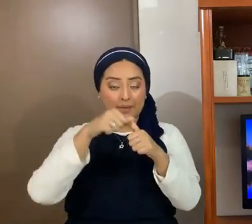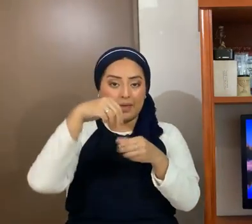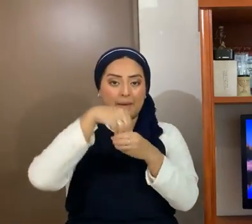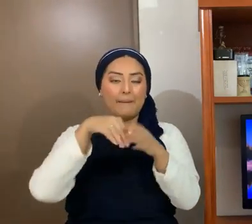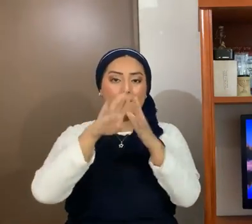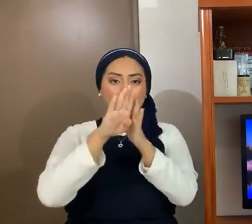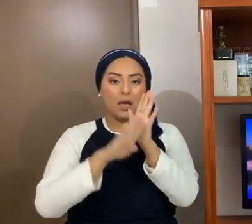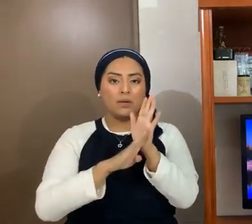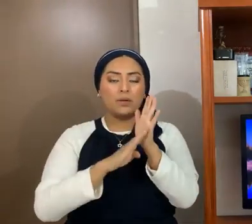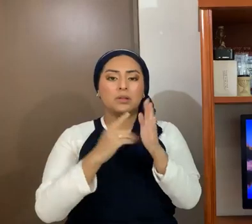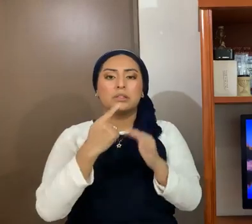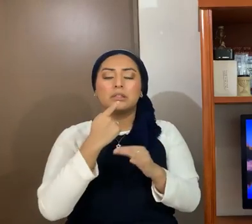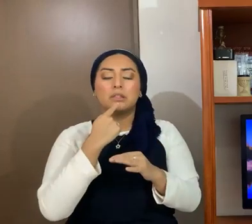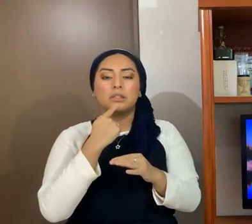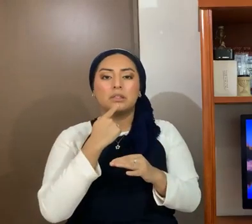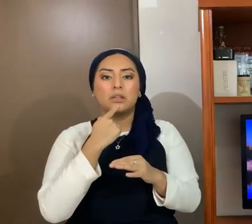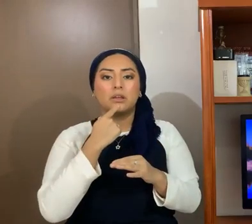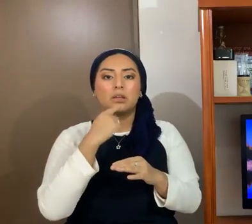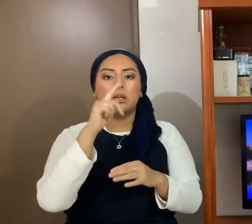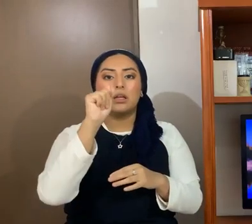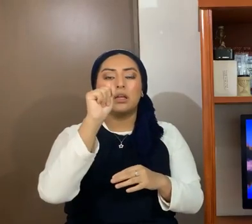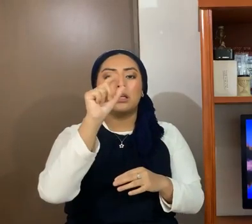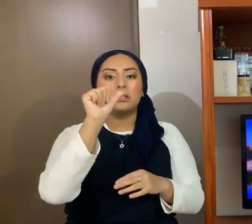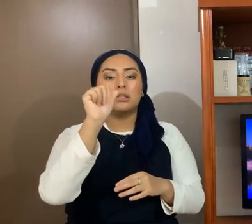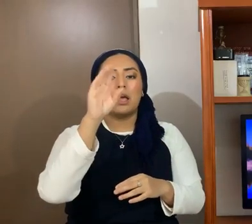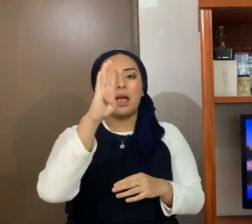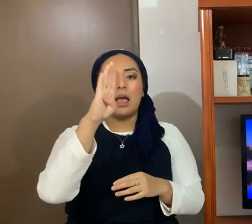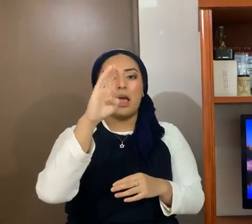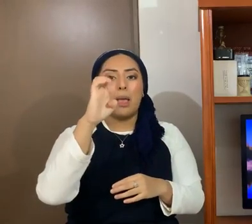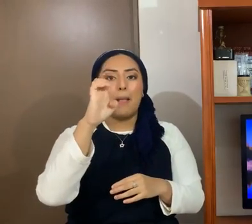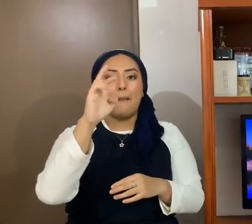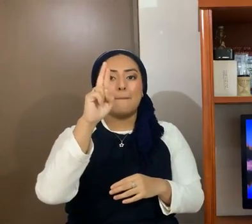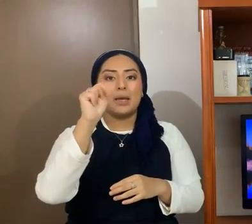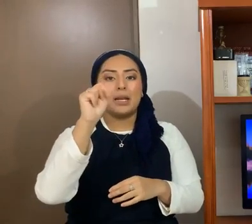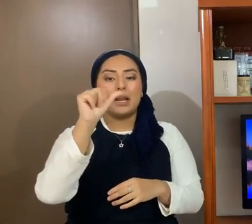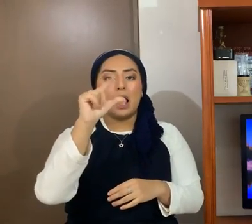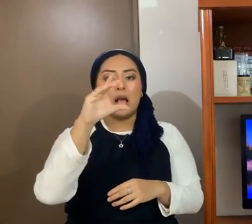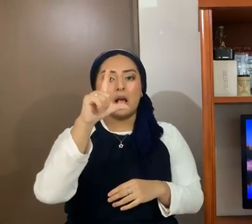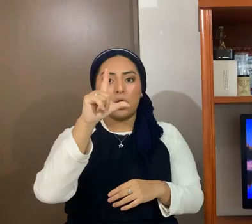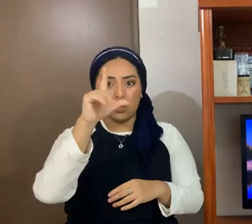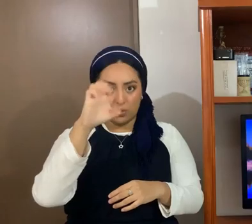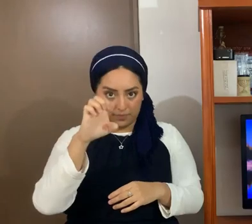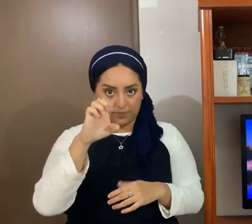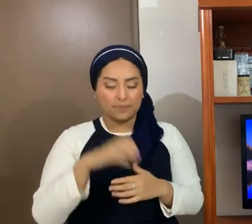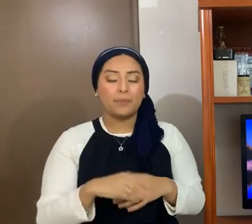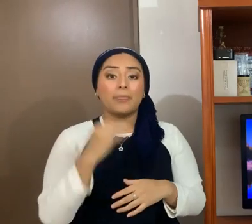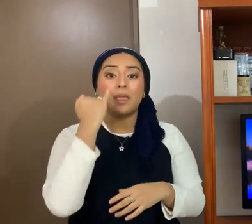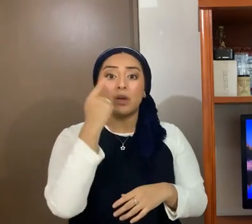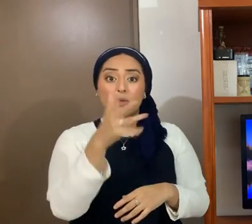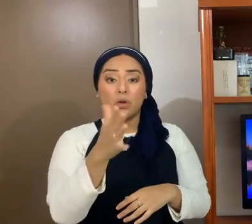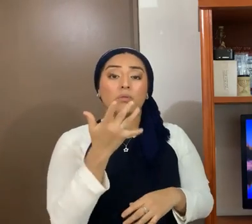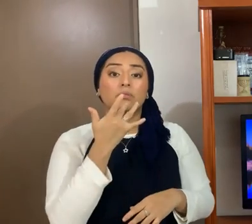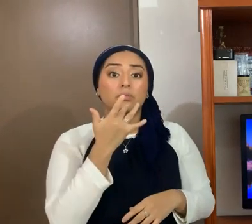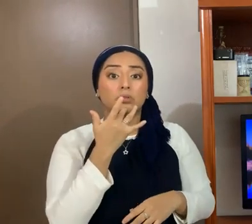dice tabernáculo, lo correcto es Mishkan. Me estoy saltando muchos versos, pero si ustedes